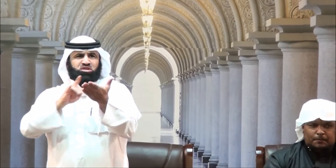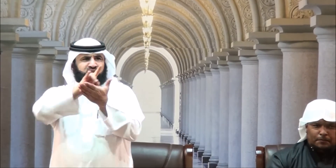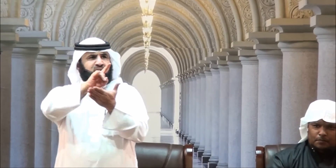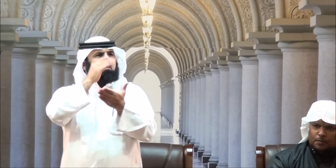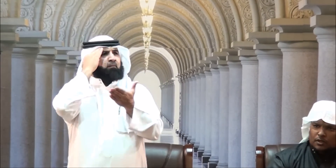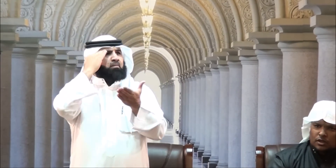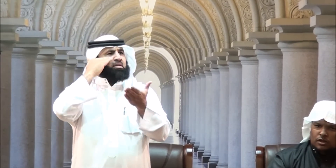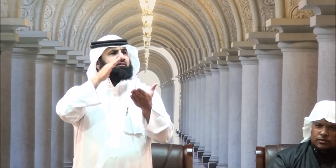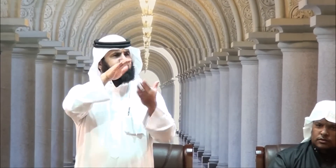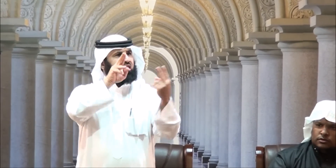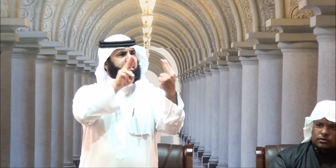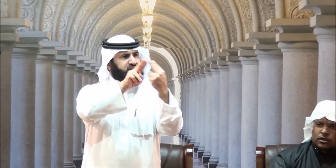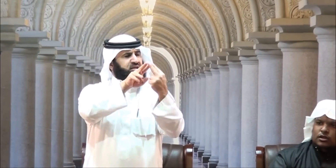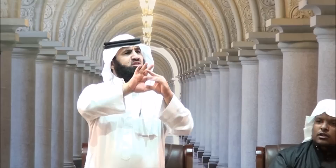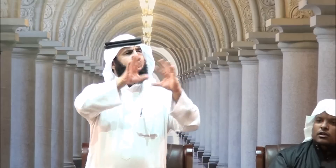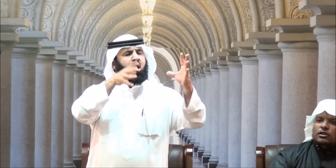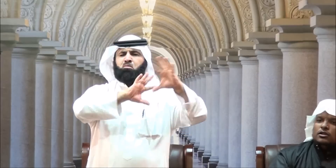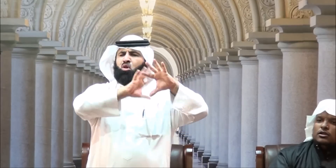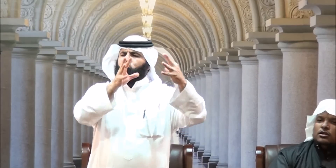لقيتها